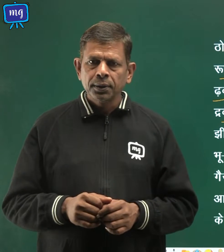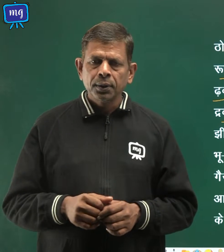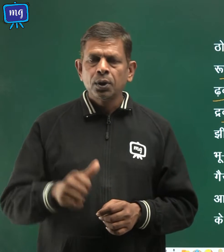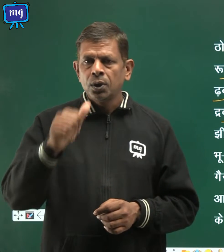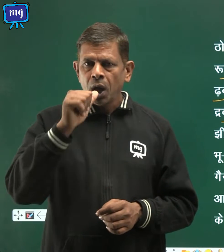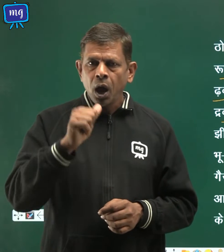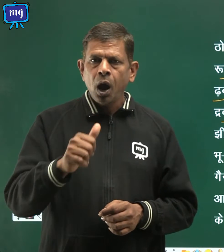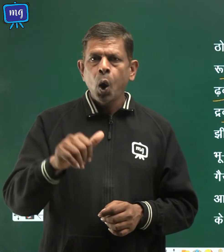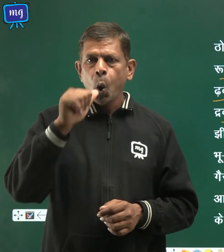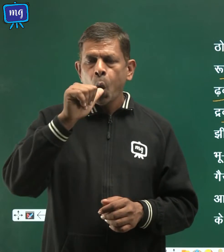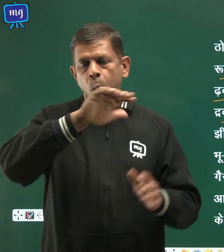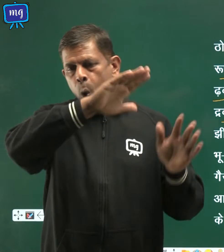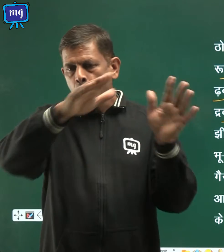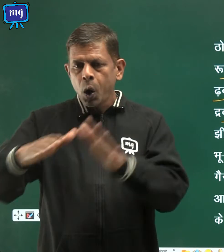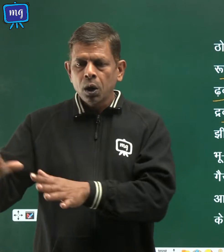जल महासागरों,